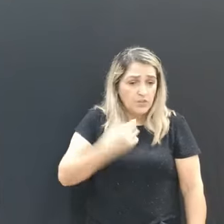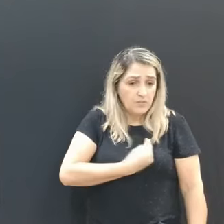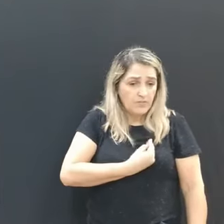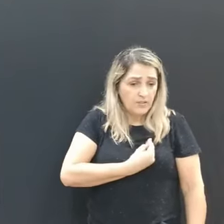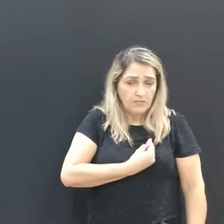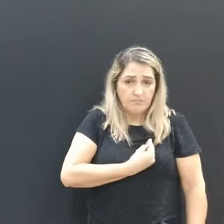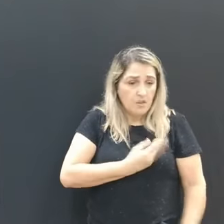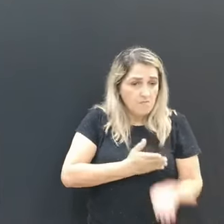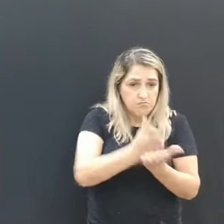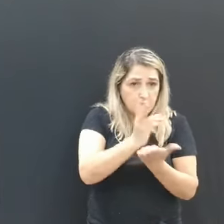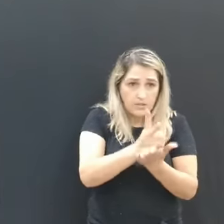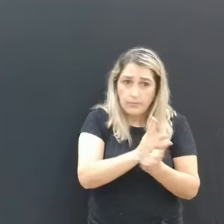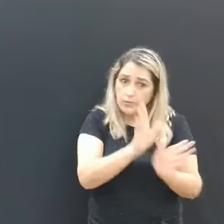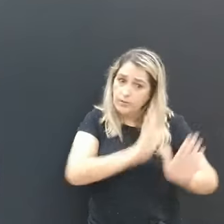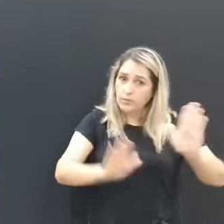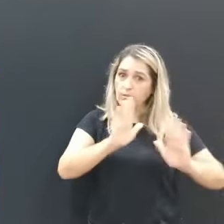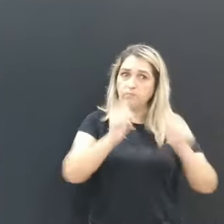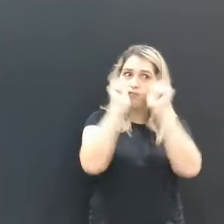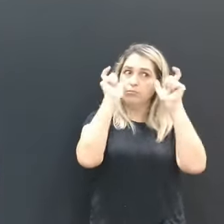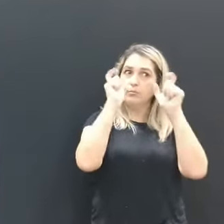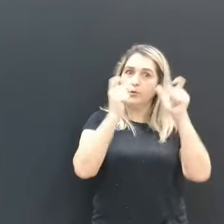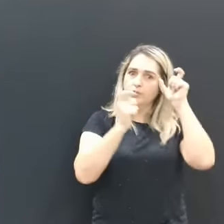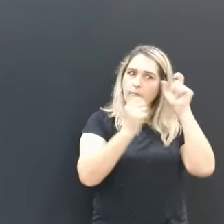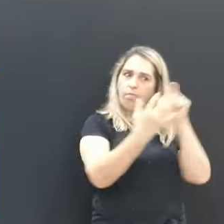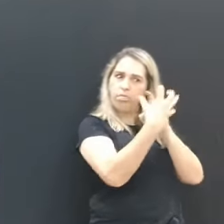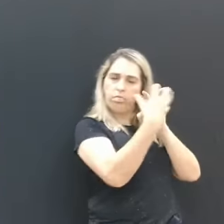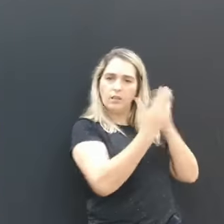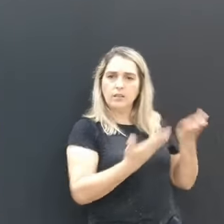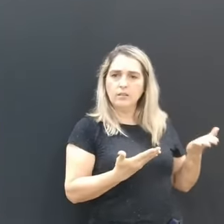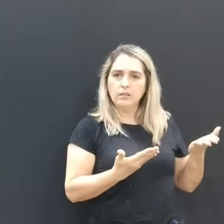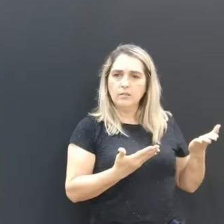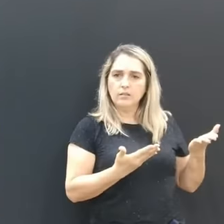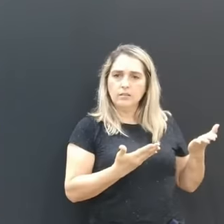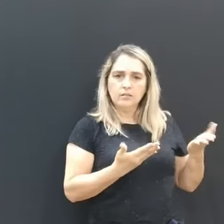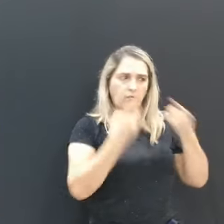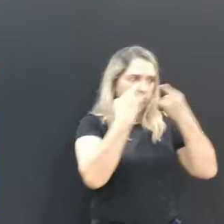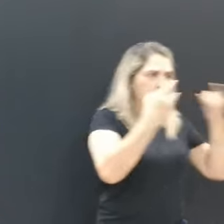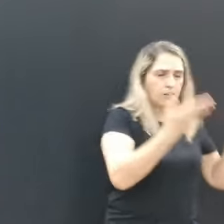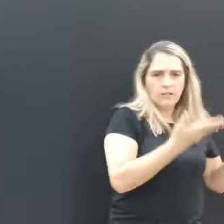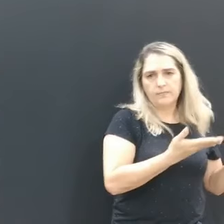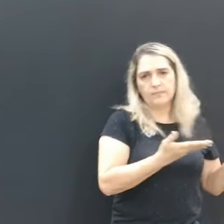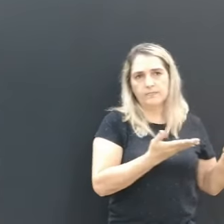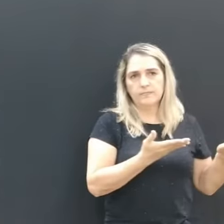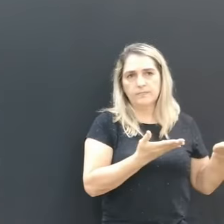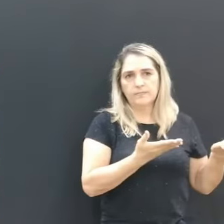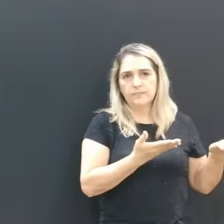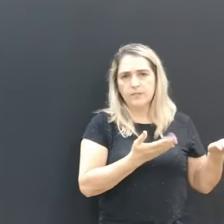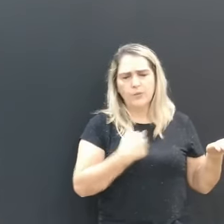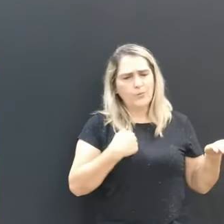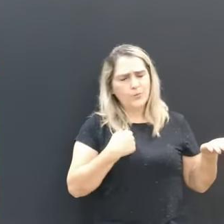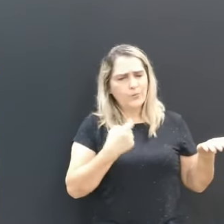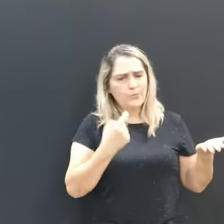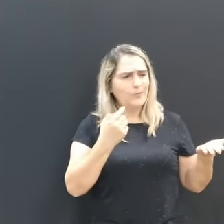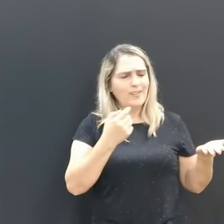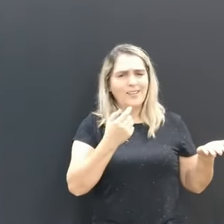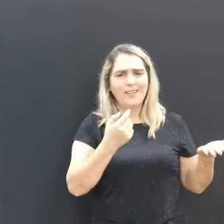são errados. E nós temos que tomar cuidado para não entrarmos por um caminho errado. O diabo, ele está sempre atento, tentando nos tentar,